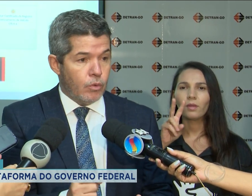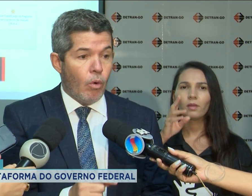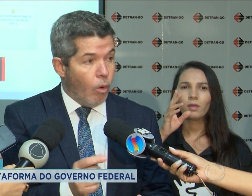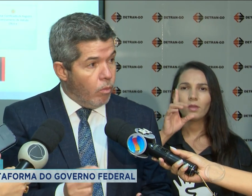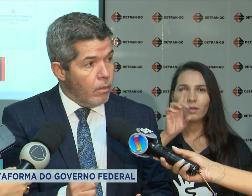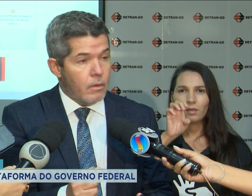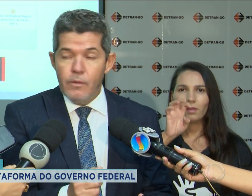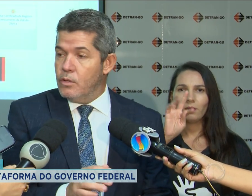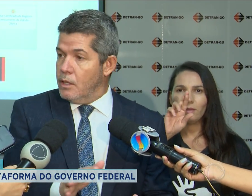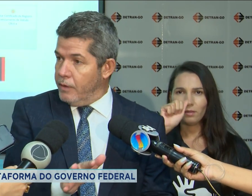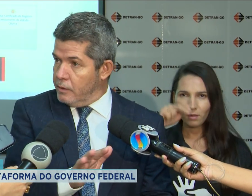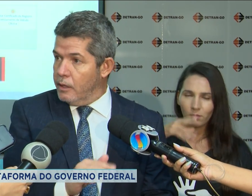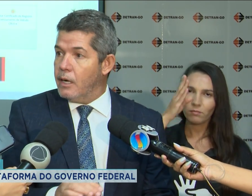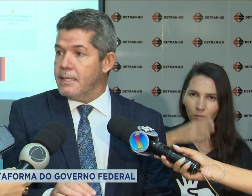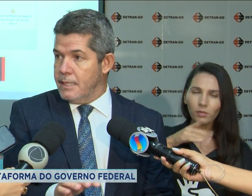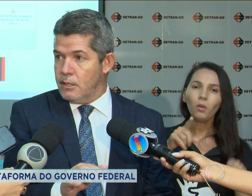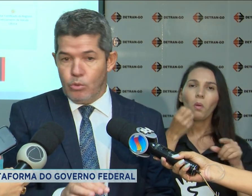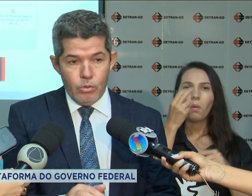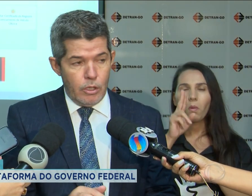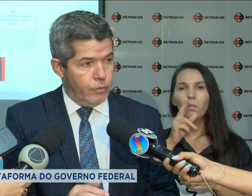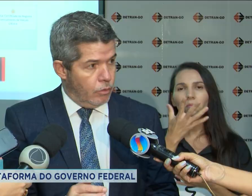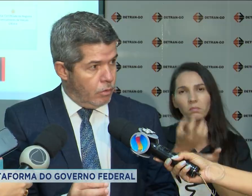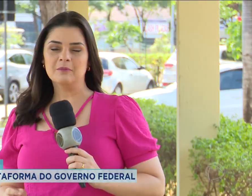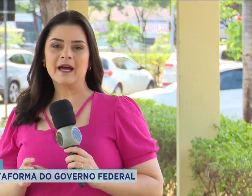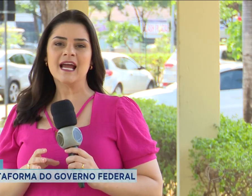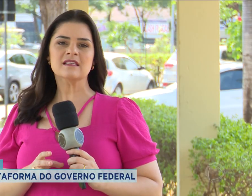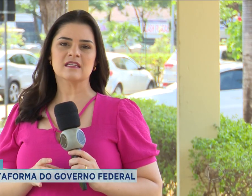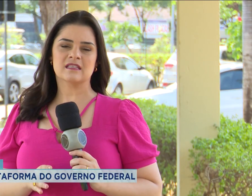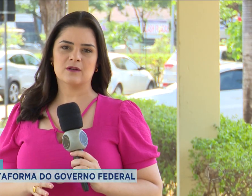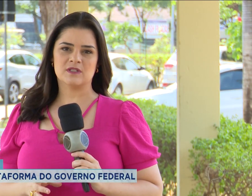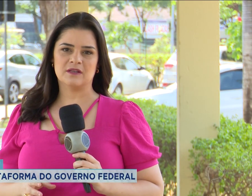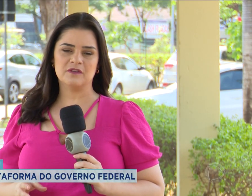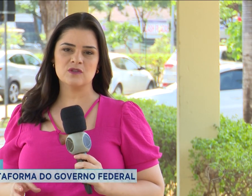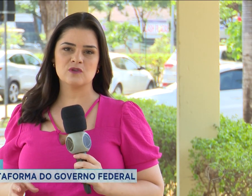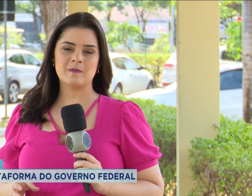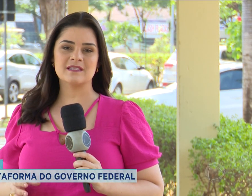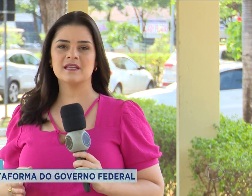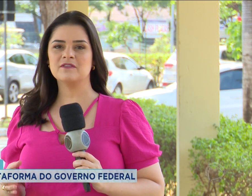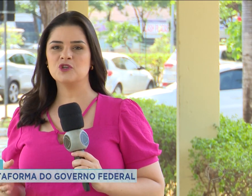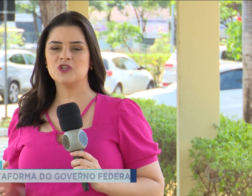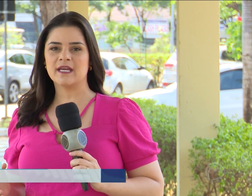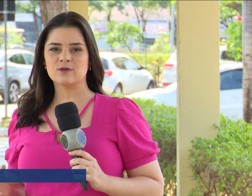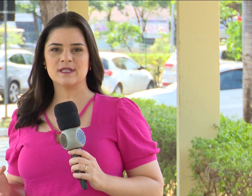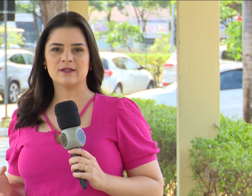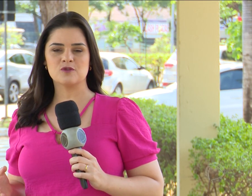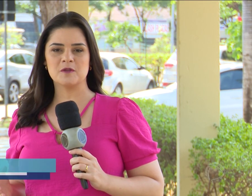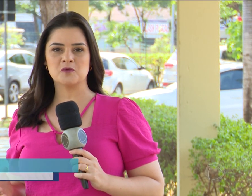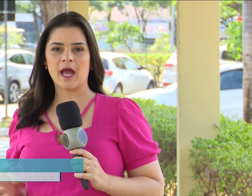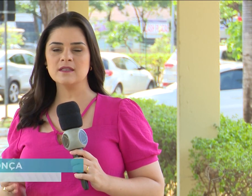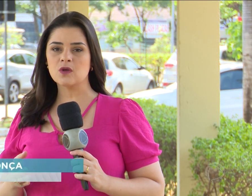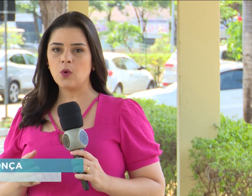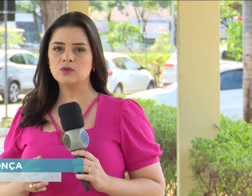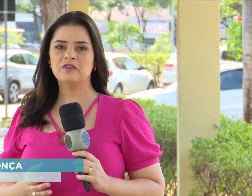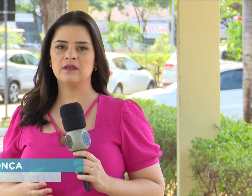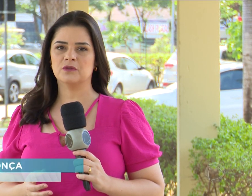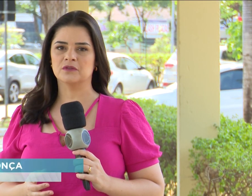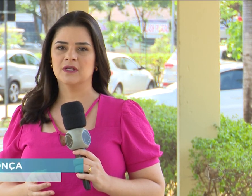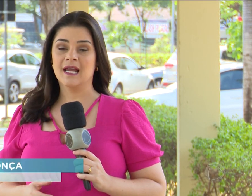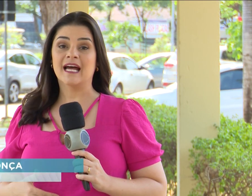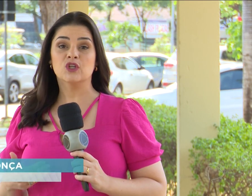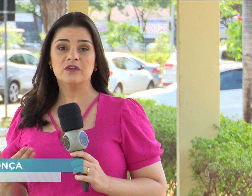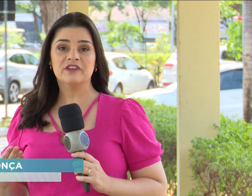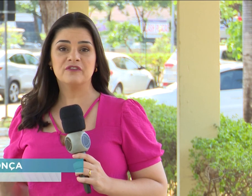aplicativo goom e você vai ter acesso a todos os serviços para acessar os serviços bastava digitar os dados pessoais ou do